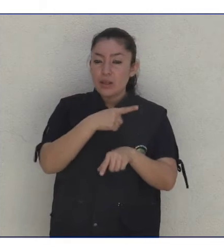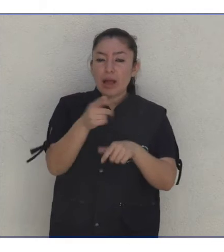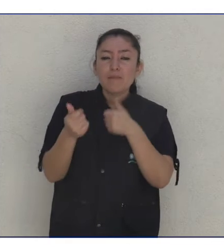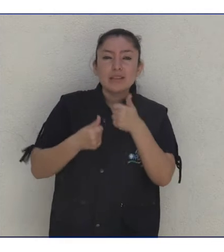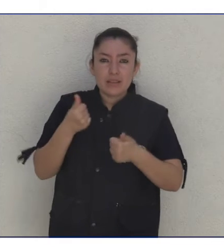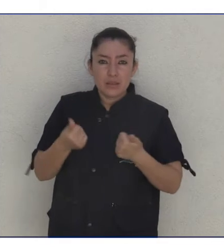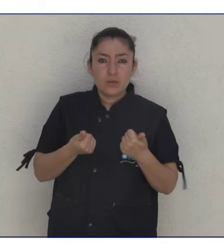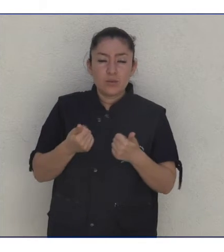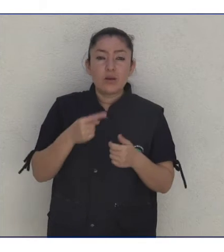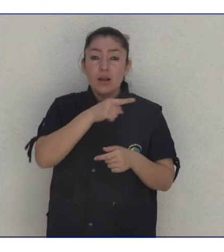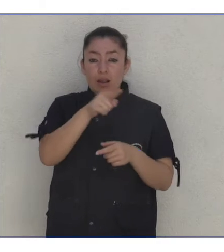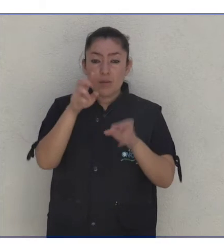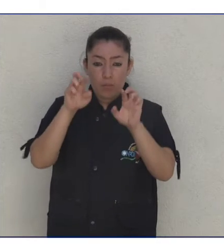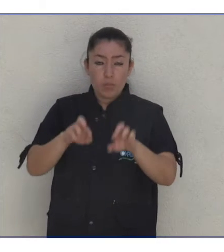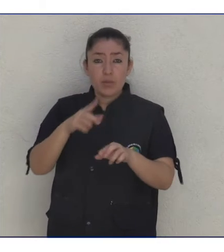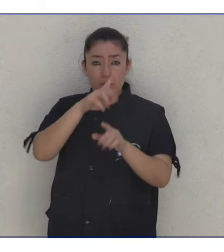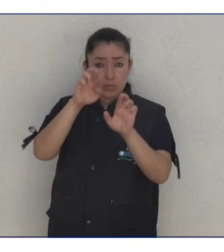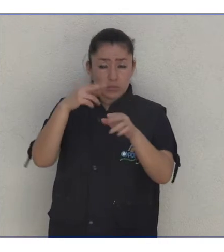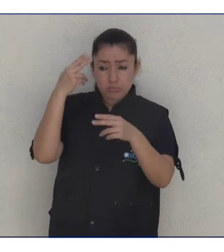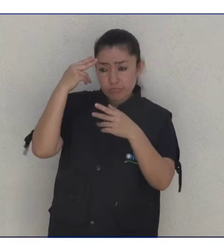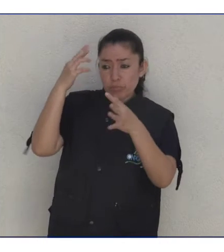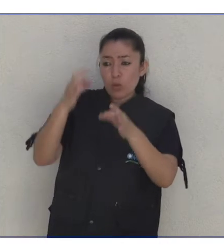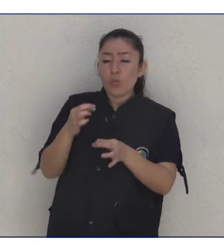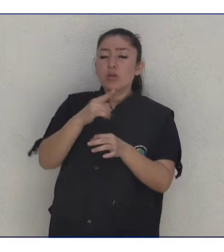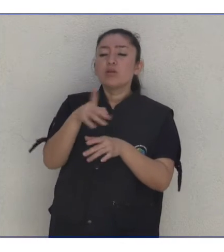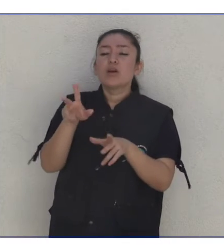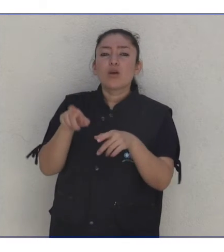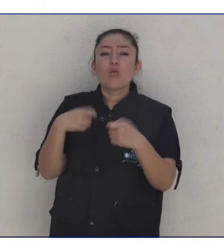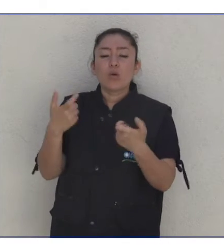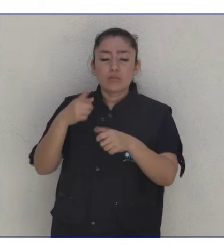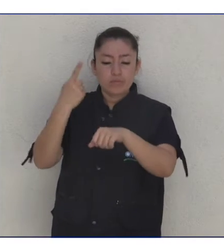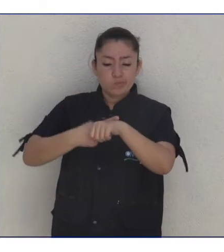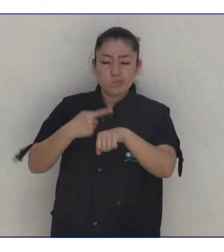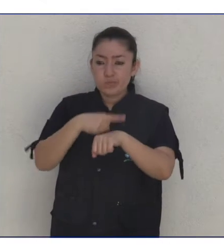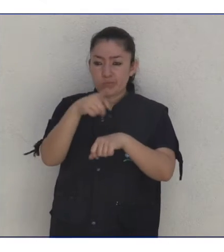En la sustanciación y decisión del procedimiento sancionatorio